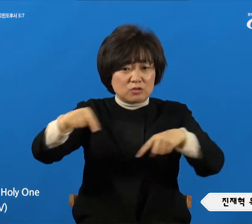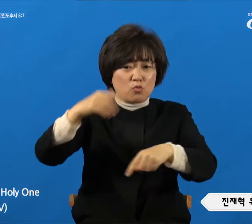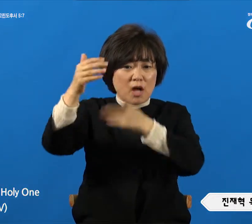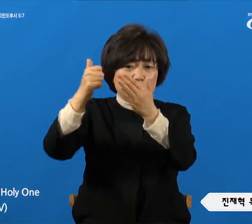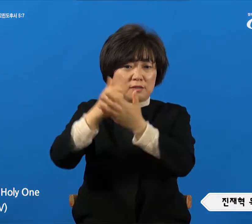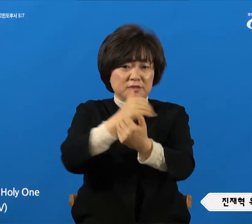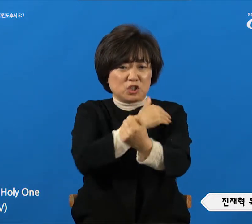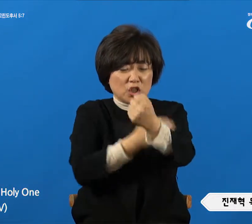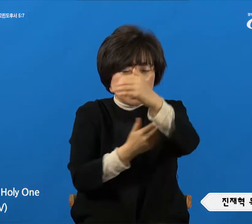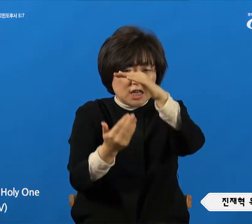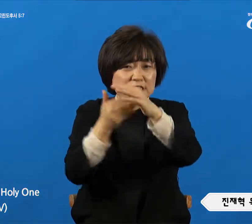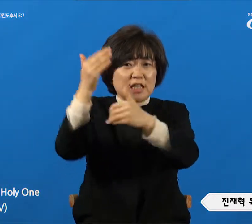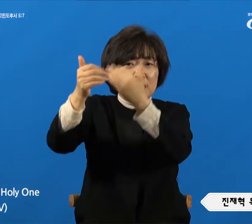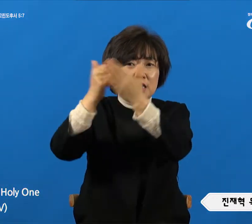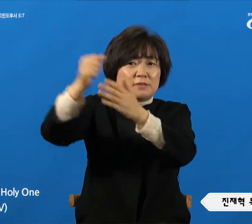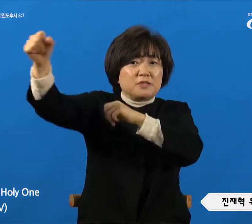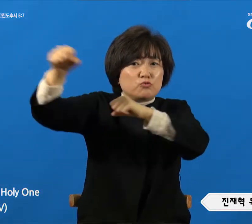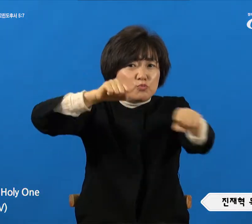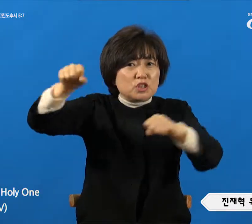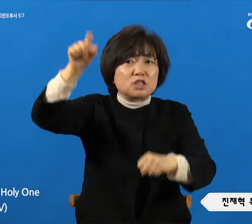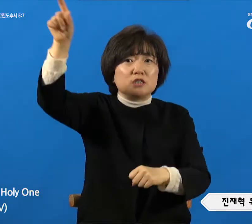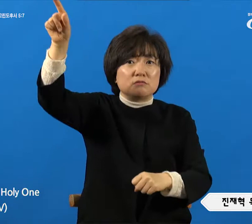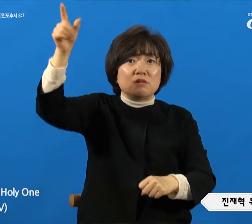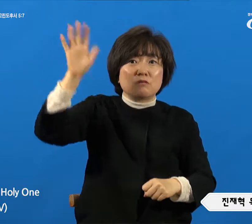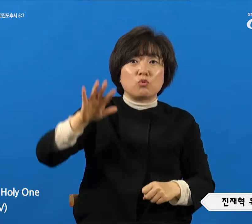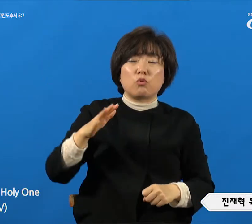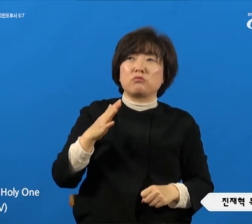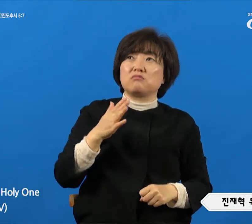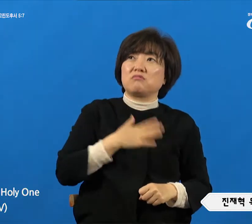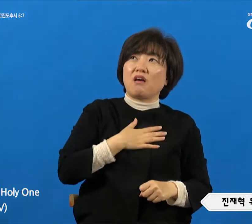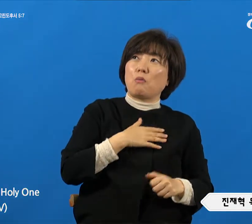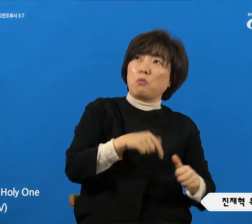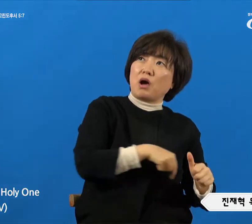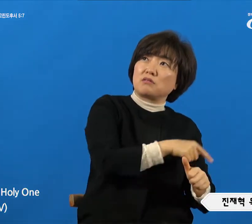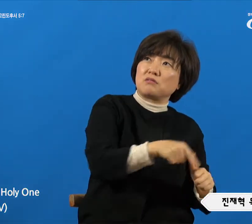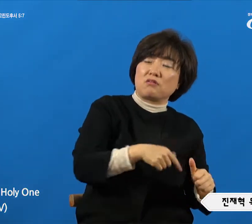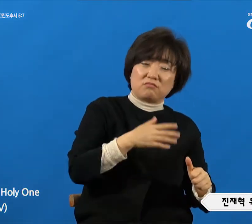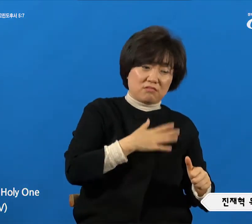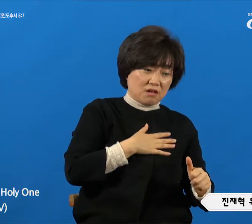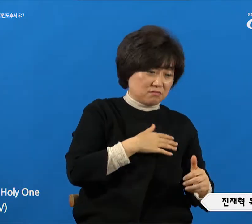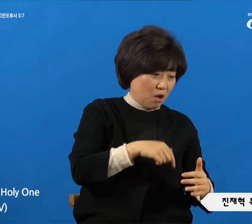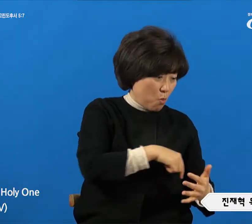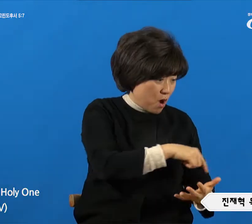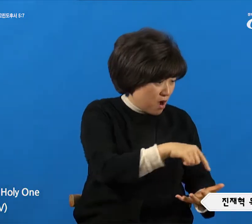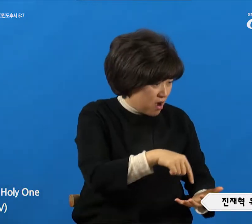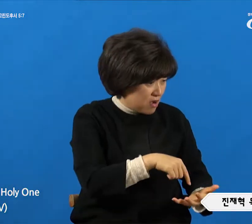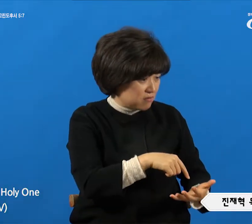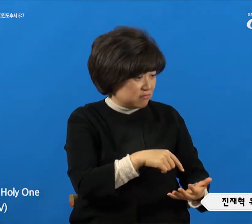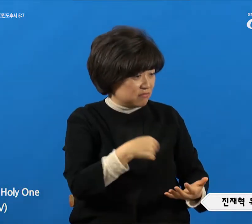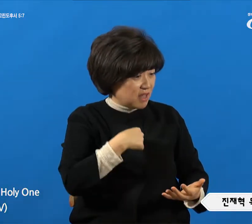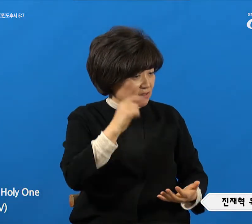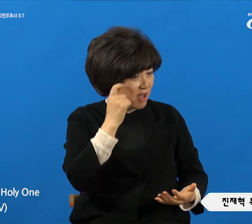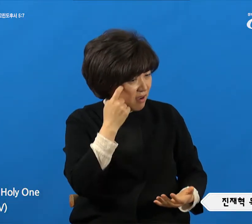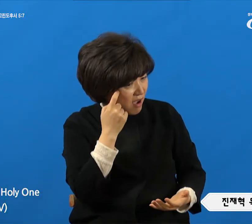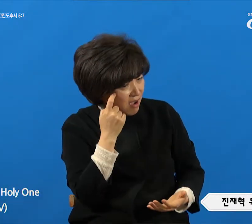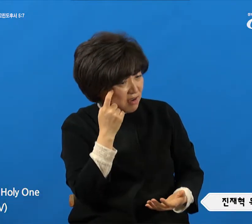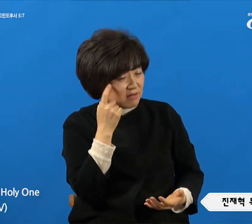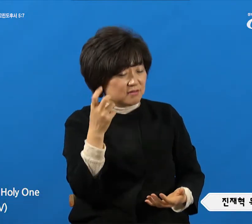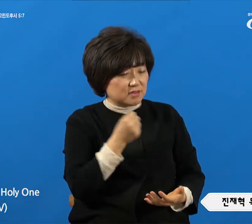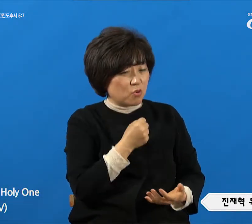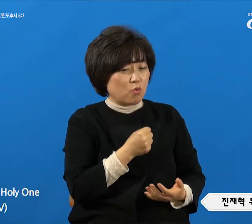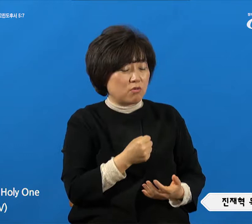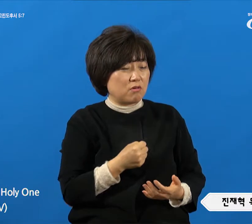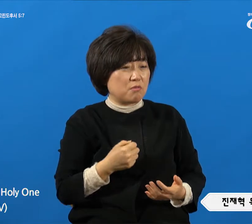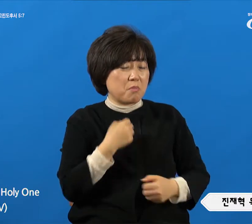다스리시고 전능하신 그분께서 움직이시는데 우리의 환경과 우리의 상황과 우리의 생각으로